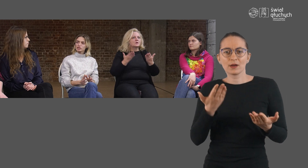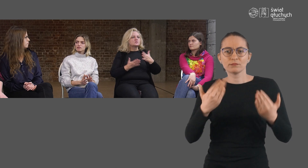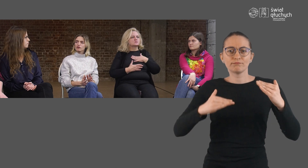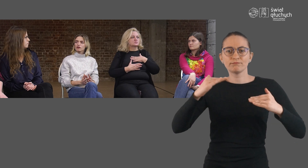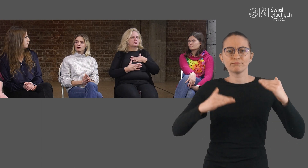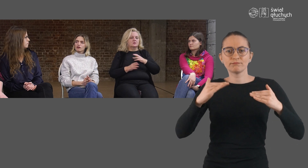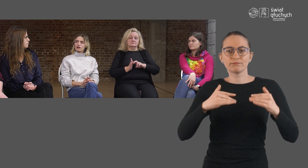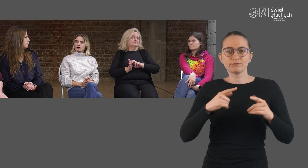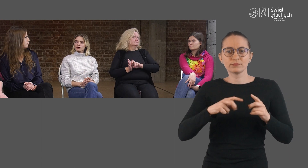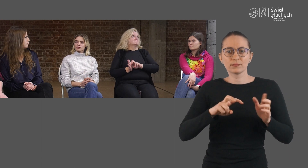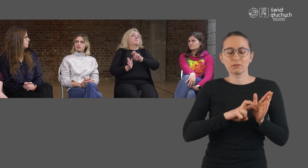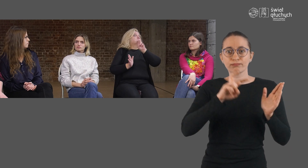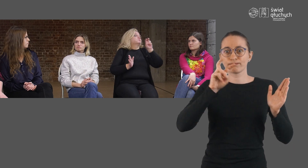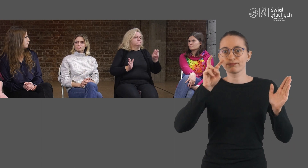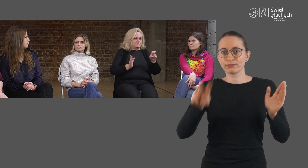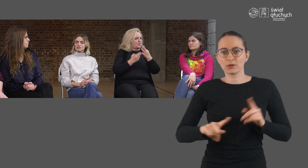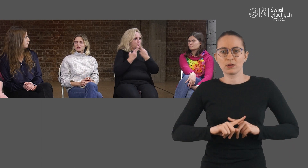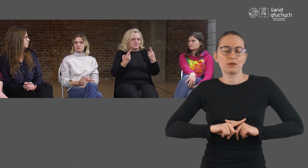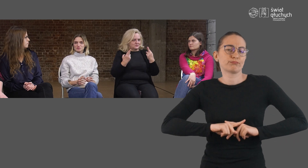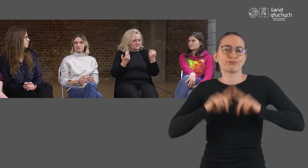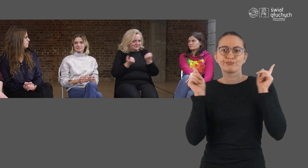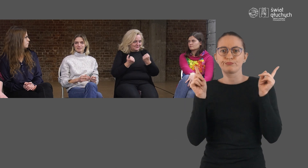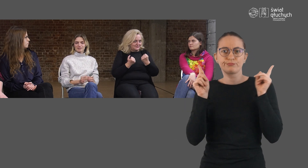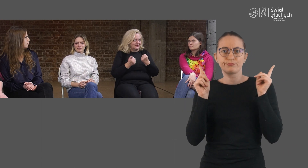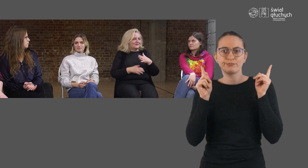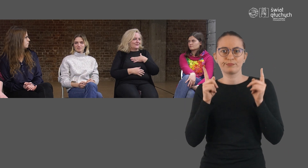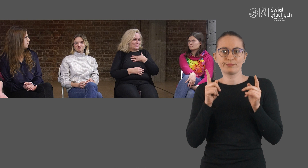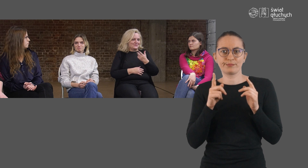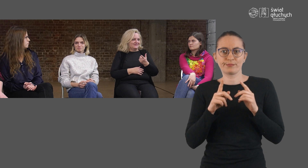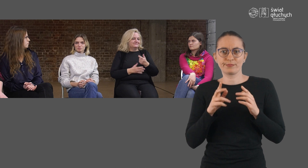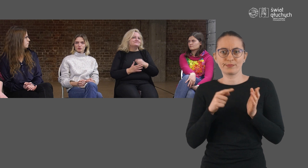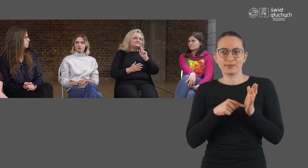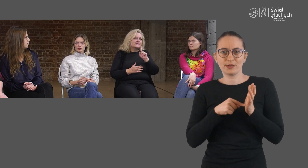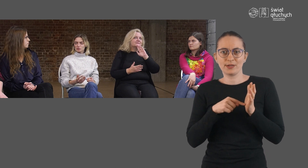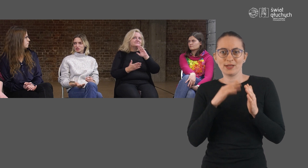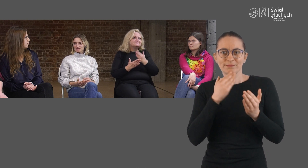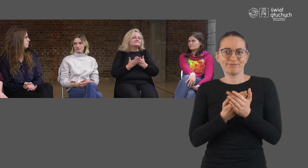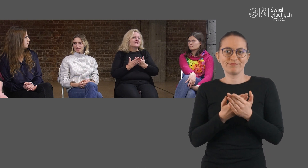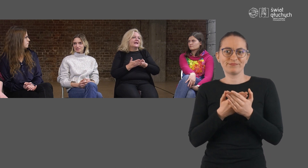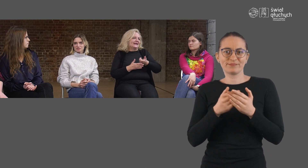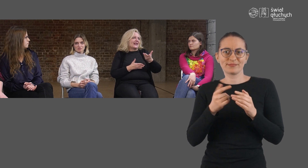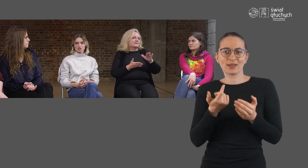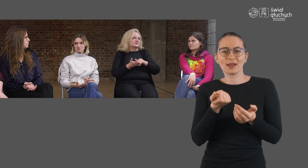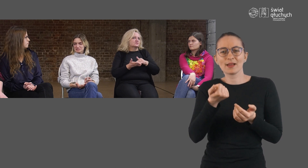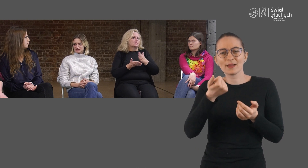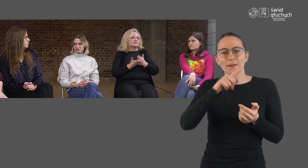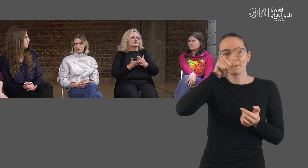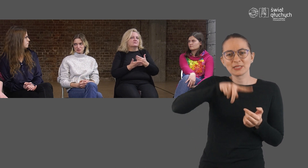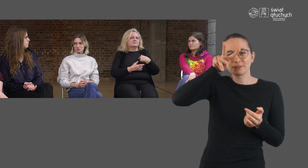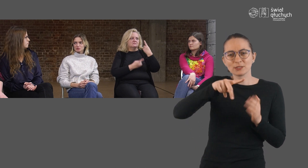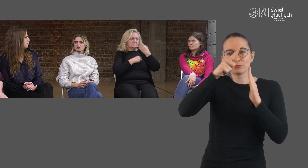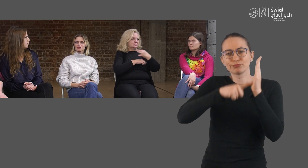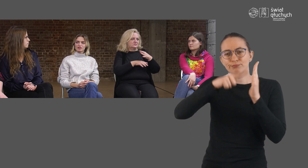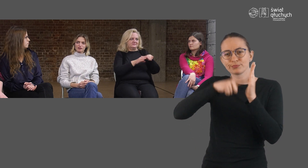duży przeskok. I szczerze mówiąc, po kilku miesiącach nawet zamierzam zrezygnować